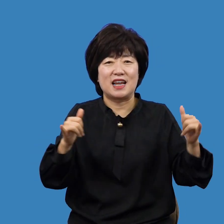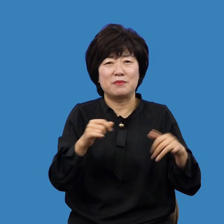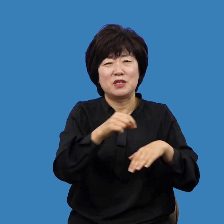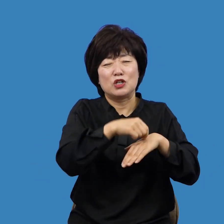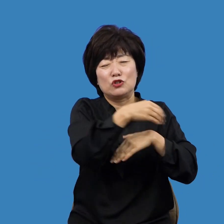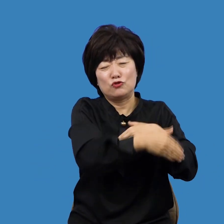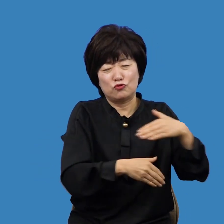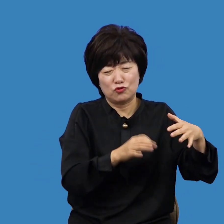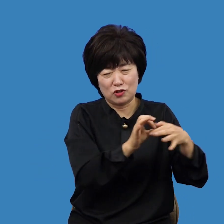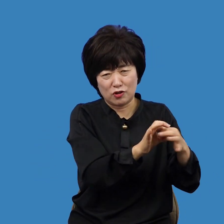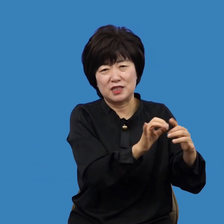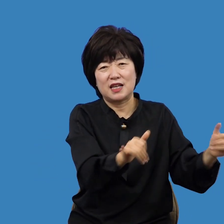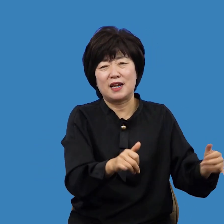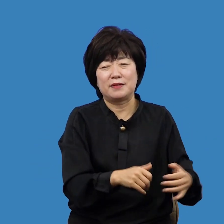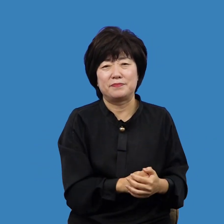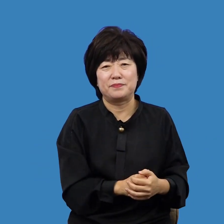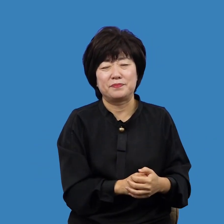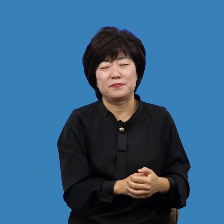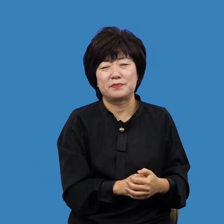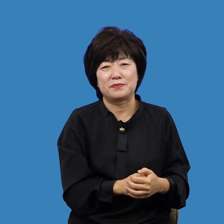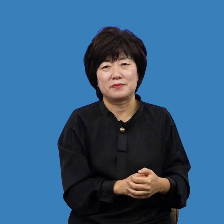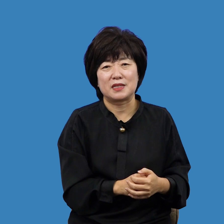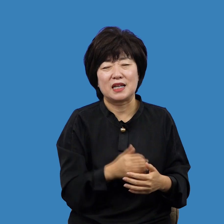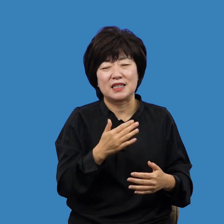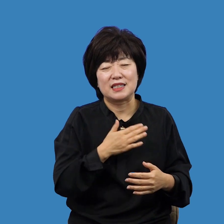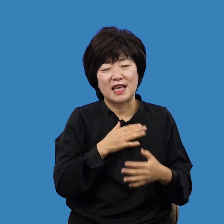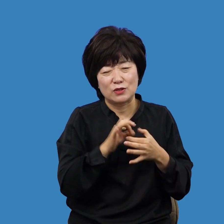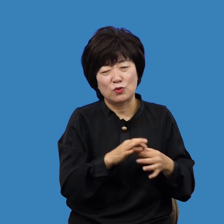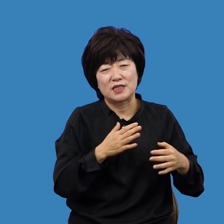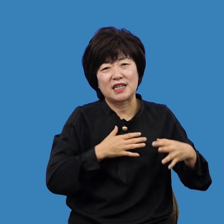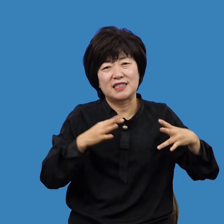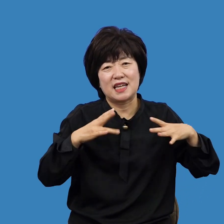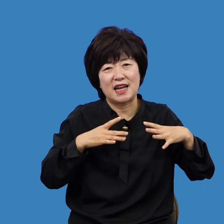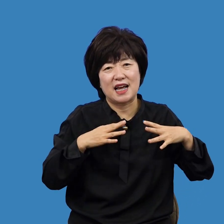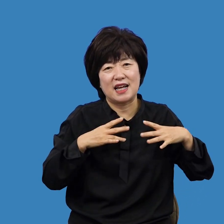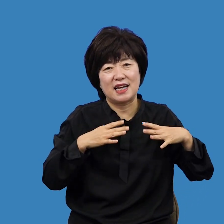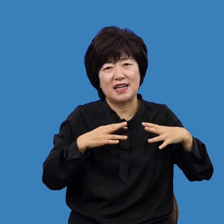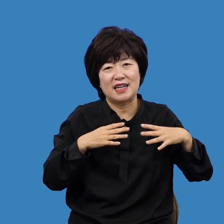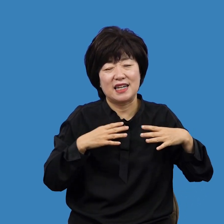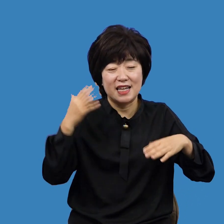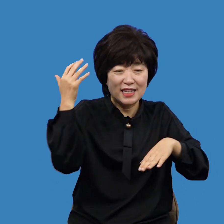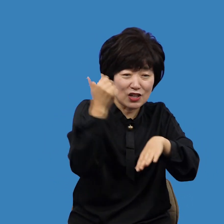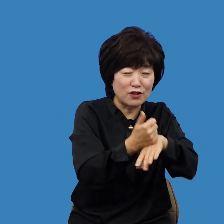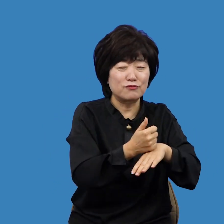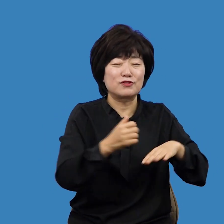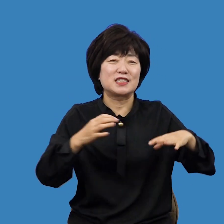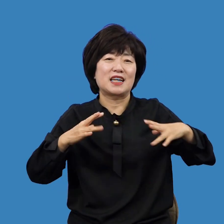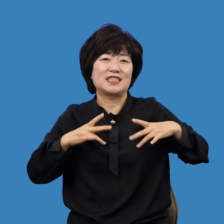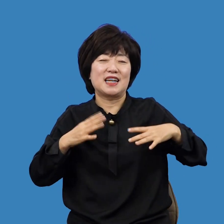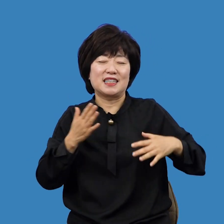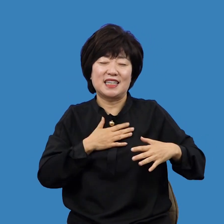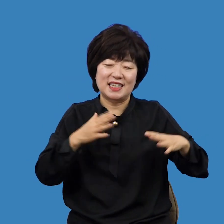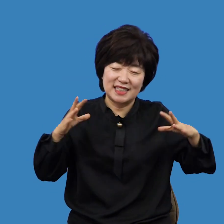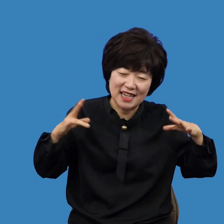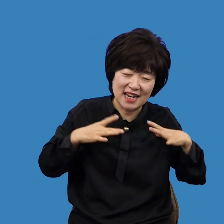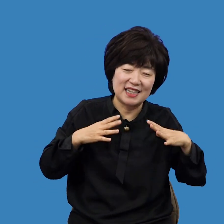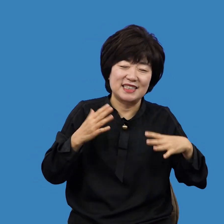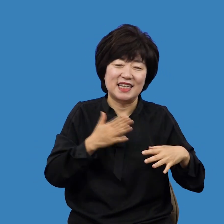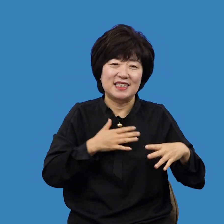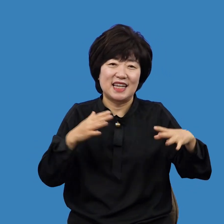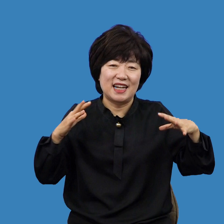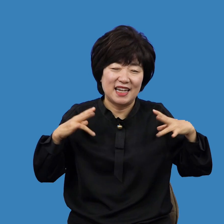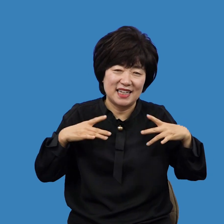육적인 사람입니다. 계속 자기 자랑하는 사람, 기승전 자기 자랑, 이런 사람들이죠. 기승전 자기